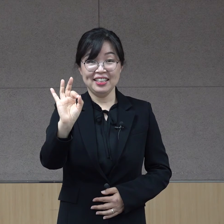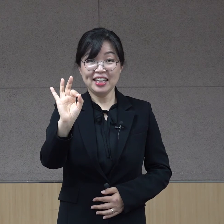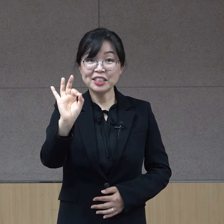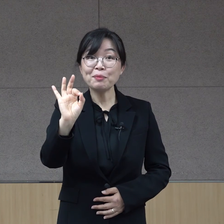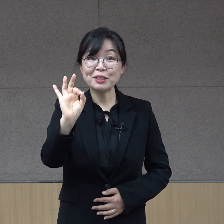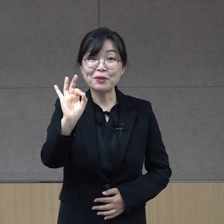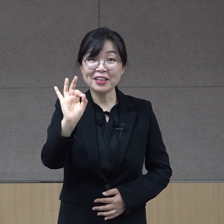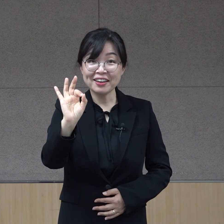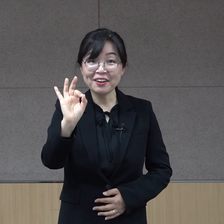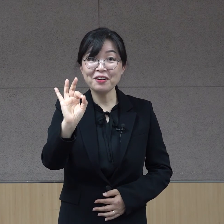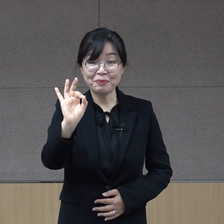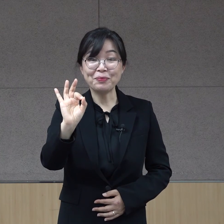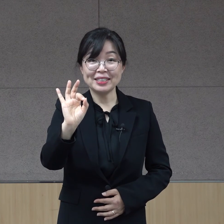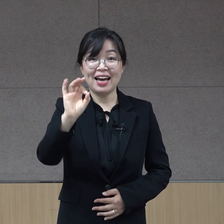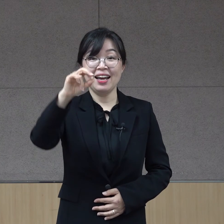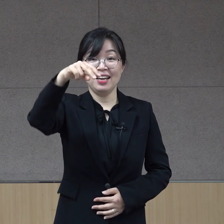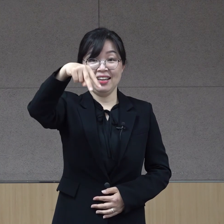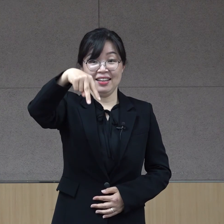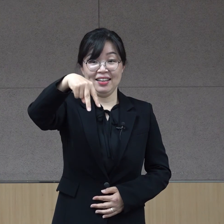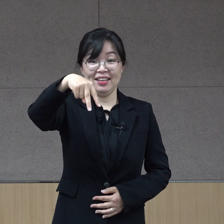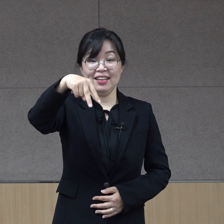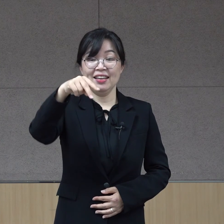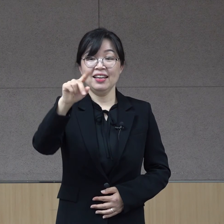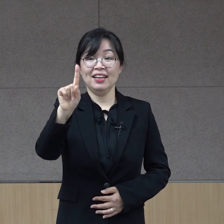다시 한번 써볼게요. 자.